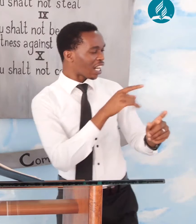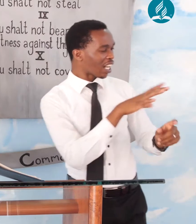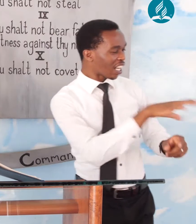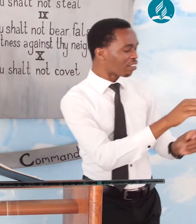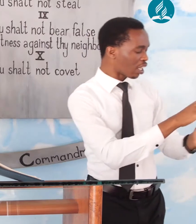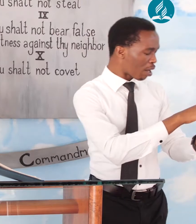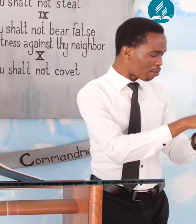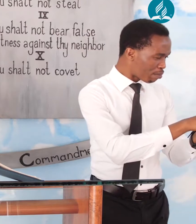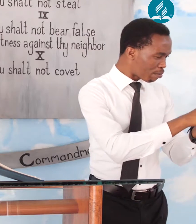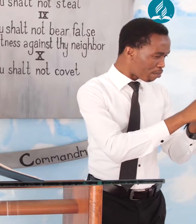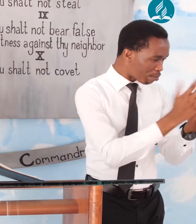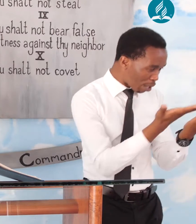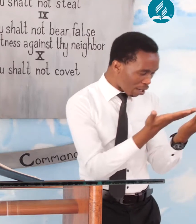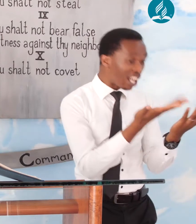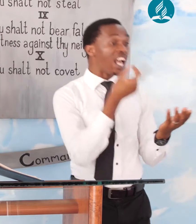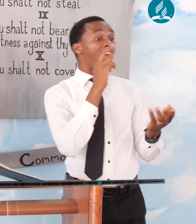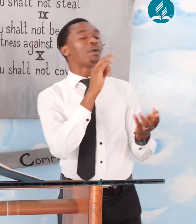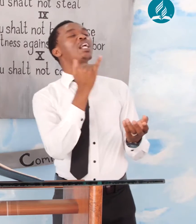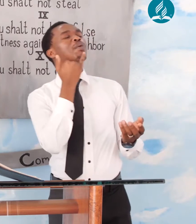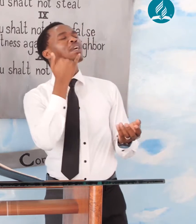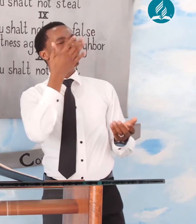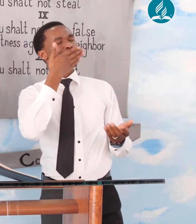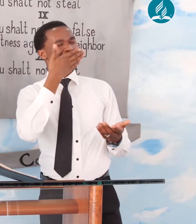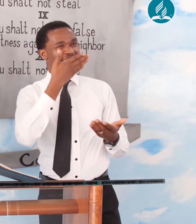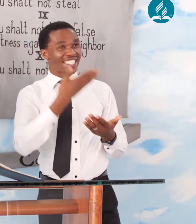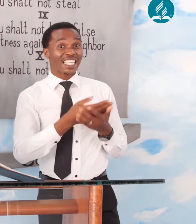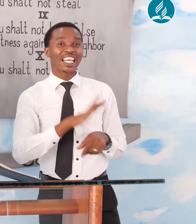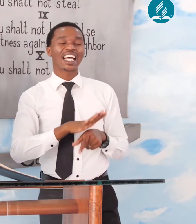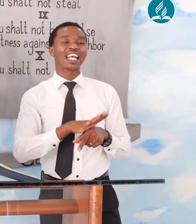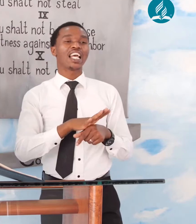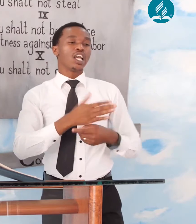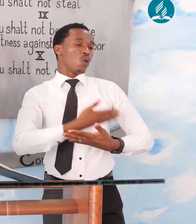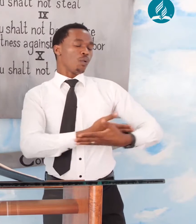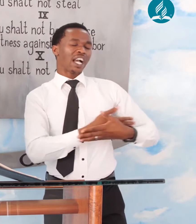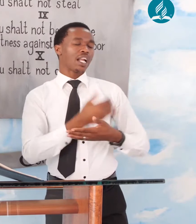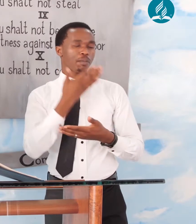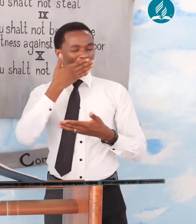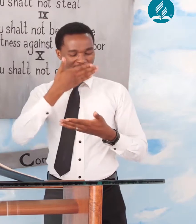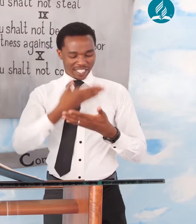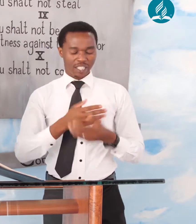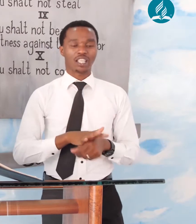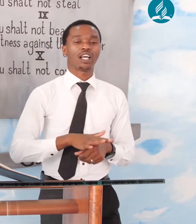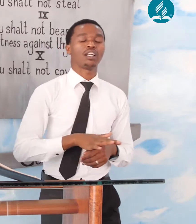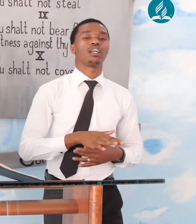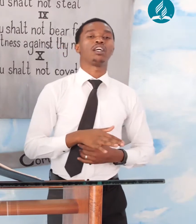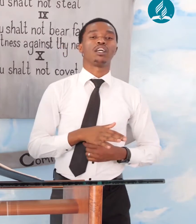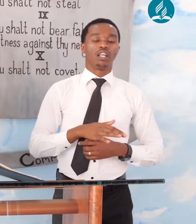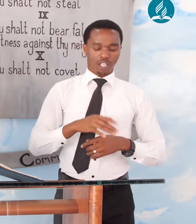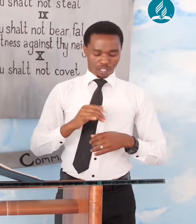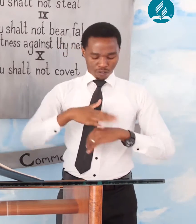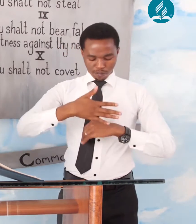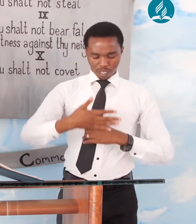agapfunduye ngo abona harimo umwana mwiza cyane uteye imbabazi umwana ngo ararira ngo muri uko